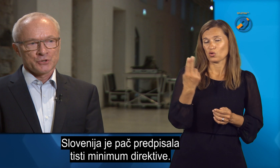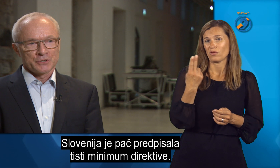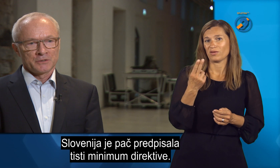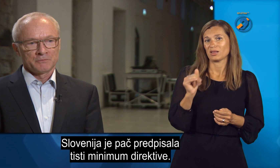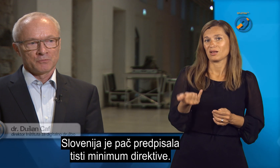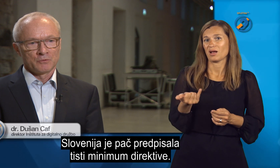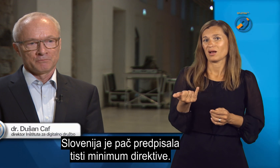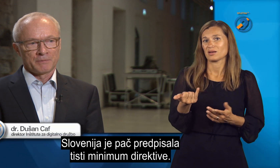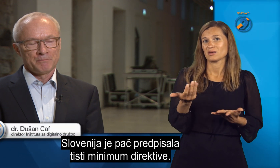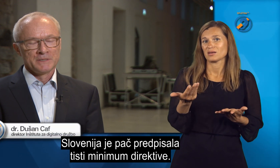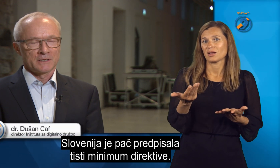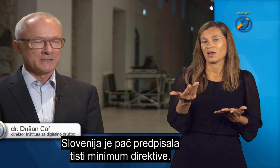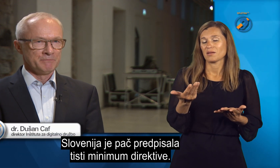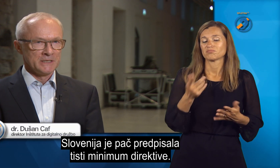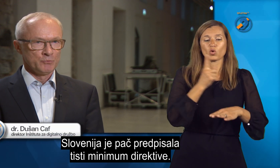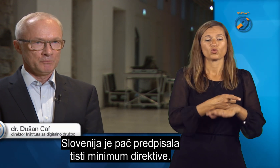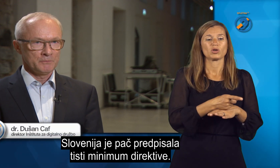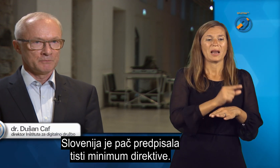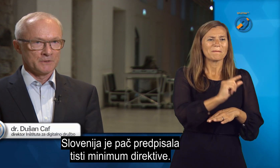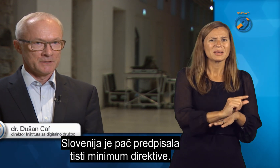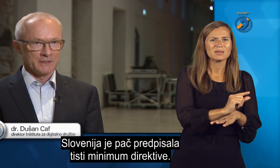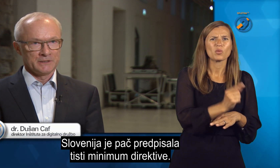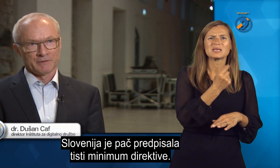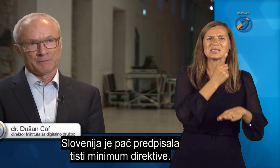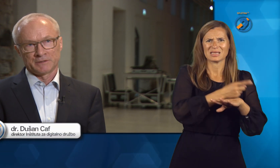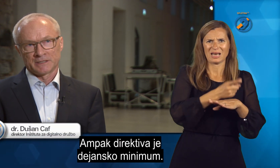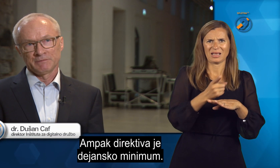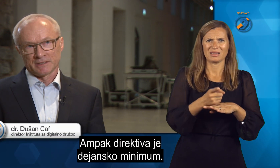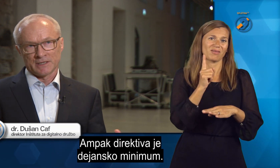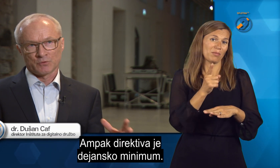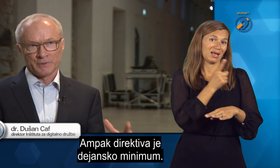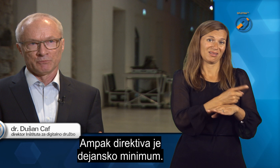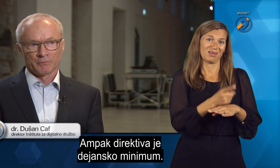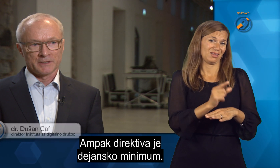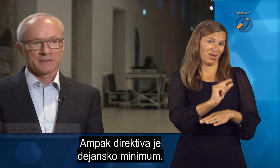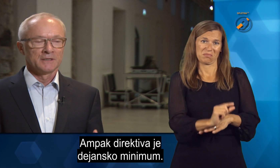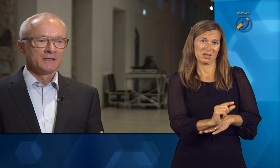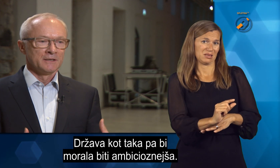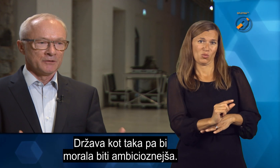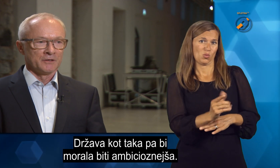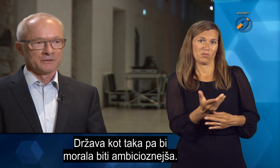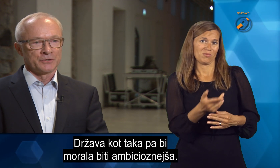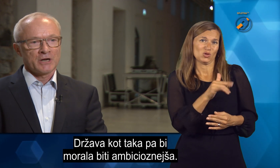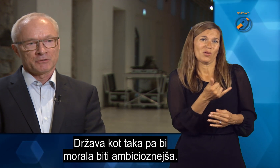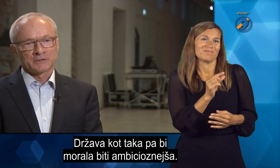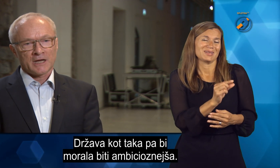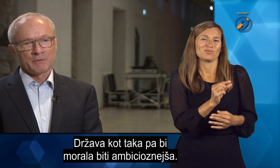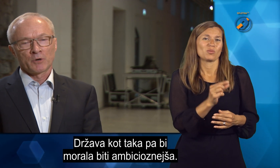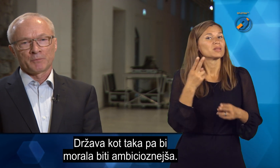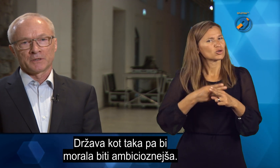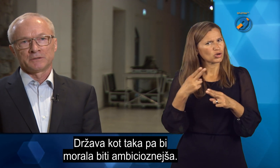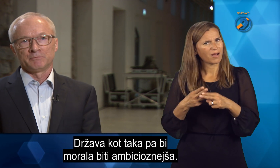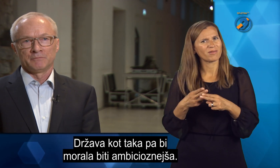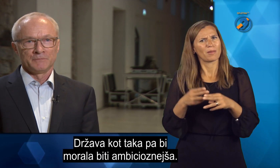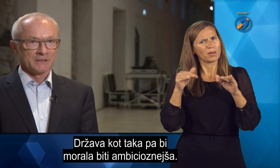Slovenija je pač prepisala tisti minimum iz direktive, ampak direktiva je dejansko minimum. Država kot taka bi